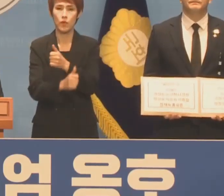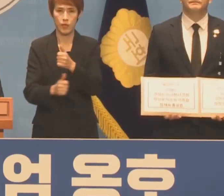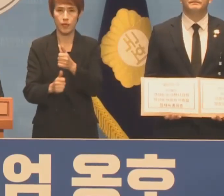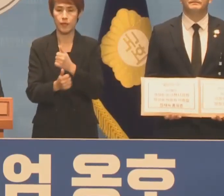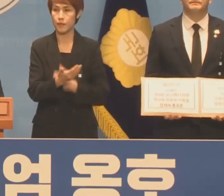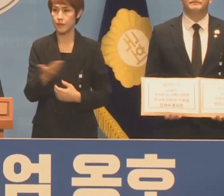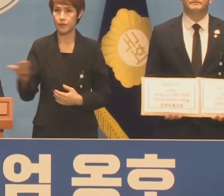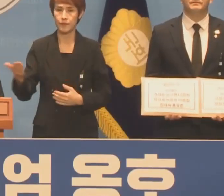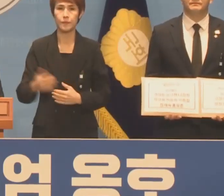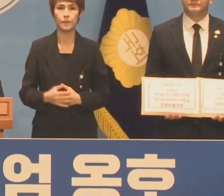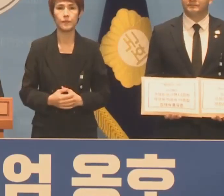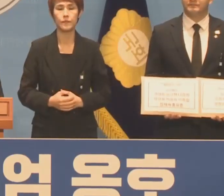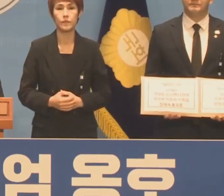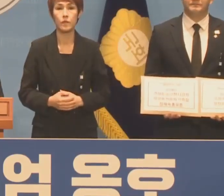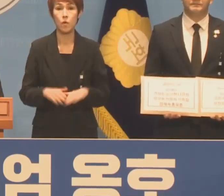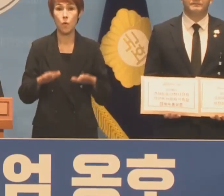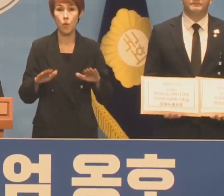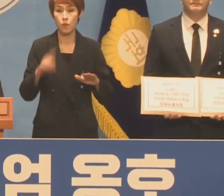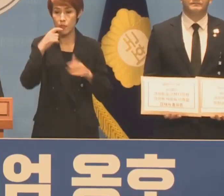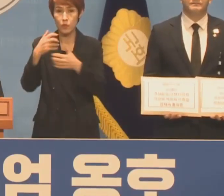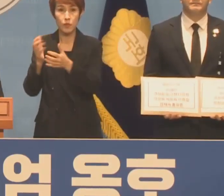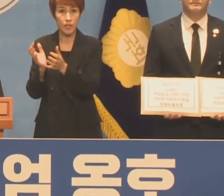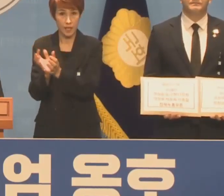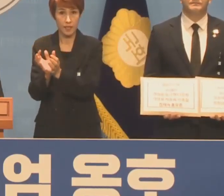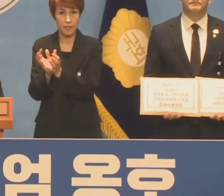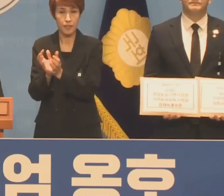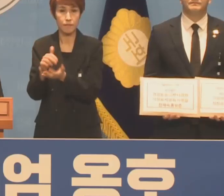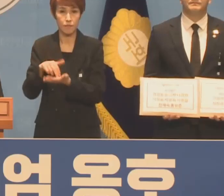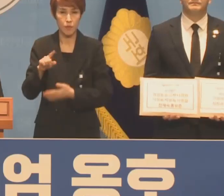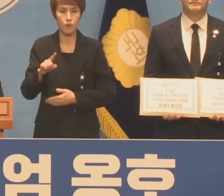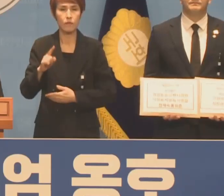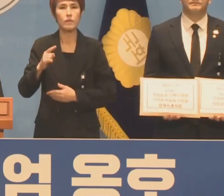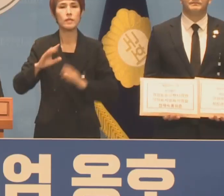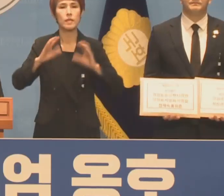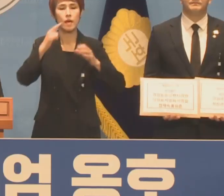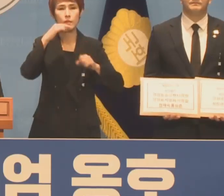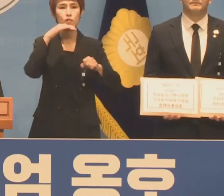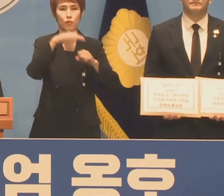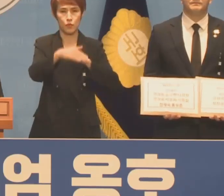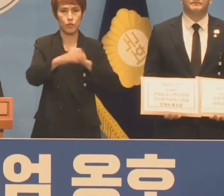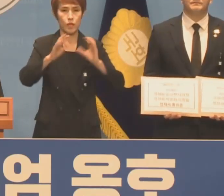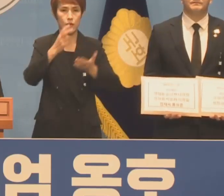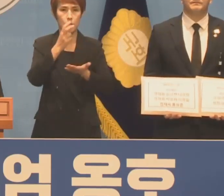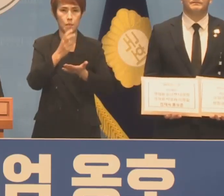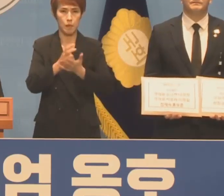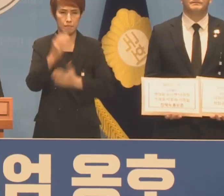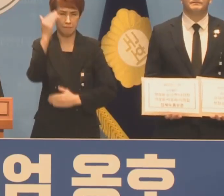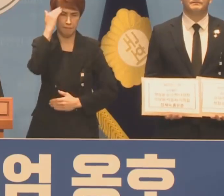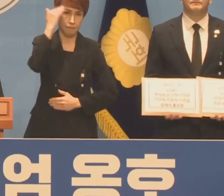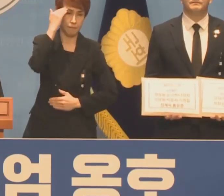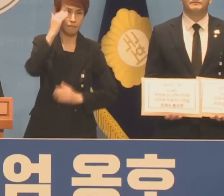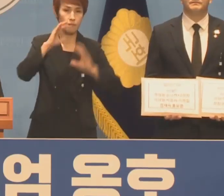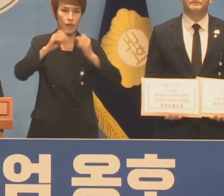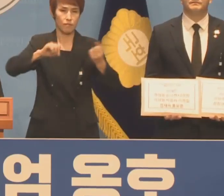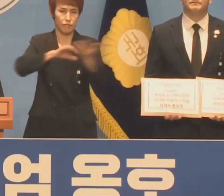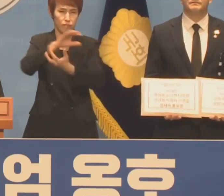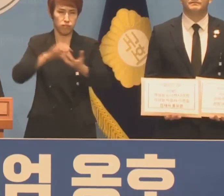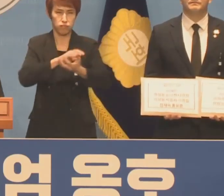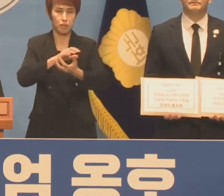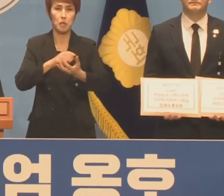특별위원회입니다. 오늘 저희 더불어민주당은 대한민국의 민주주의와 헌법 질서를 위협하는 내란 선전 행위에